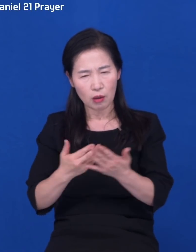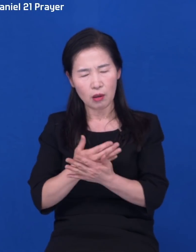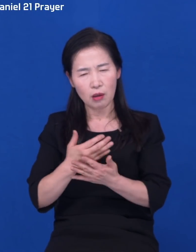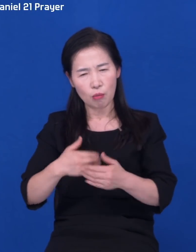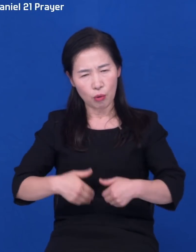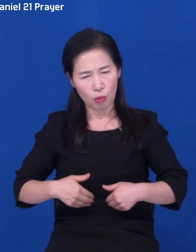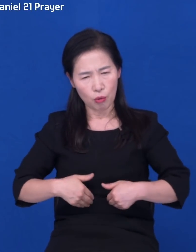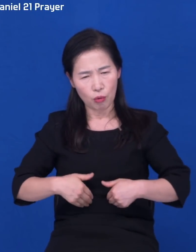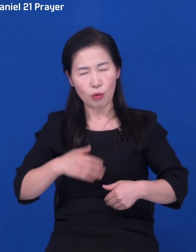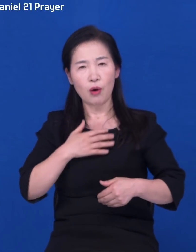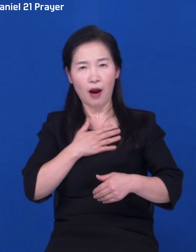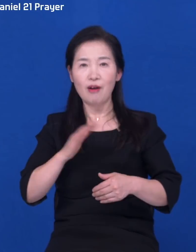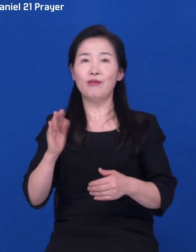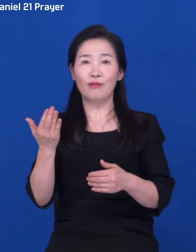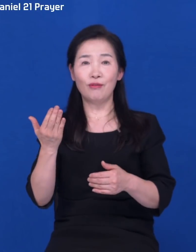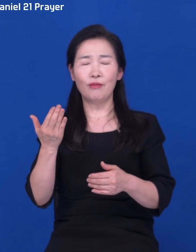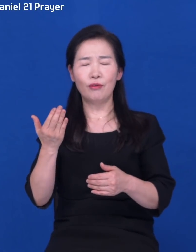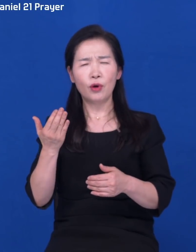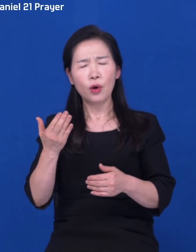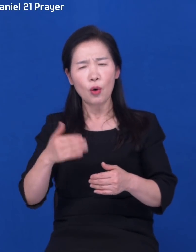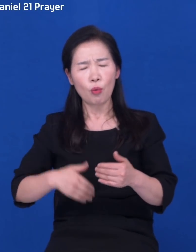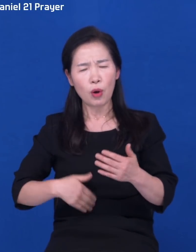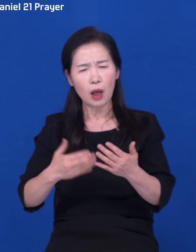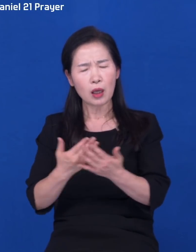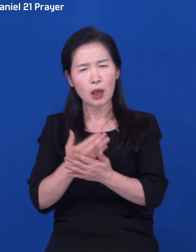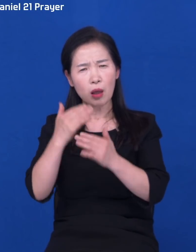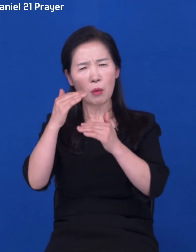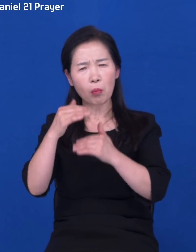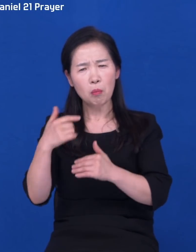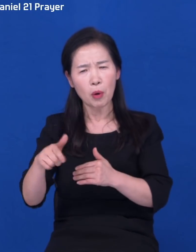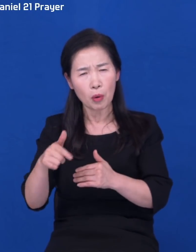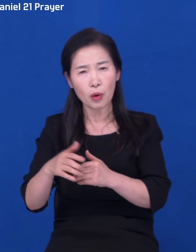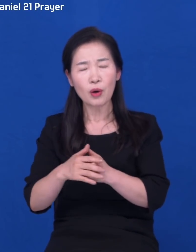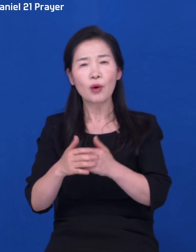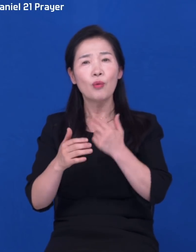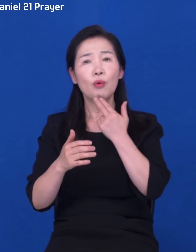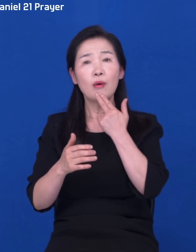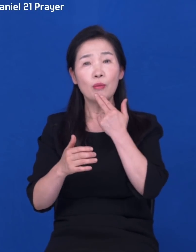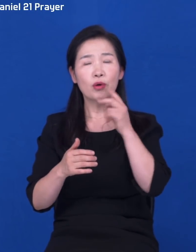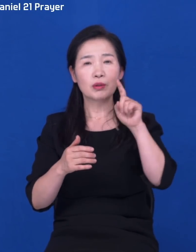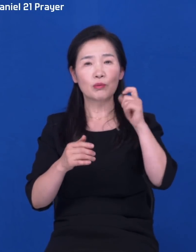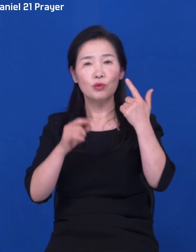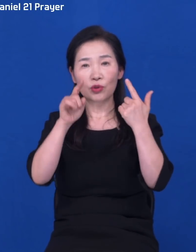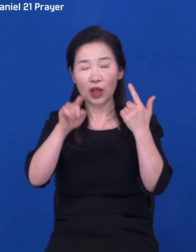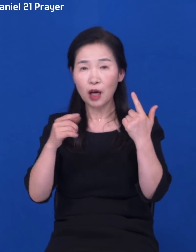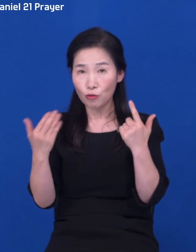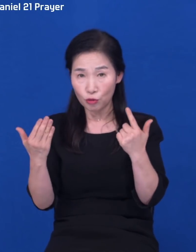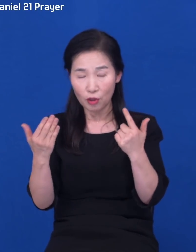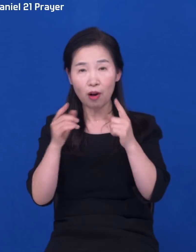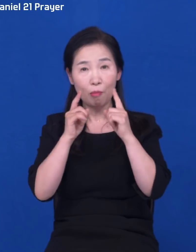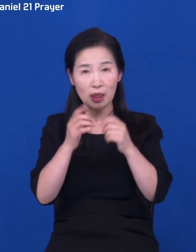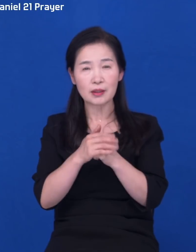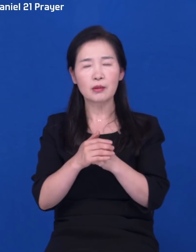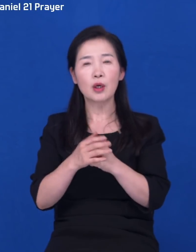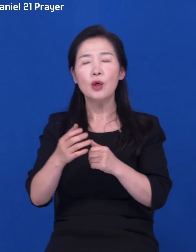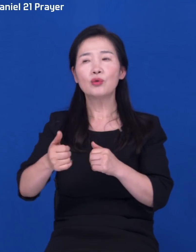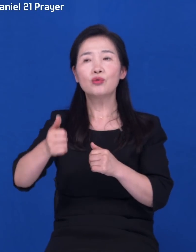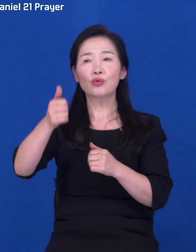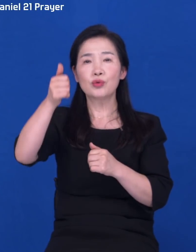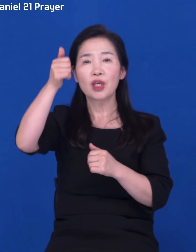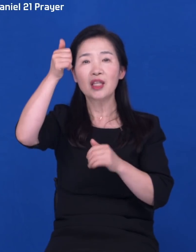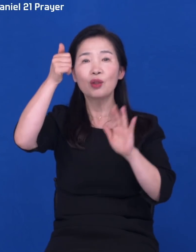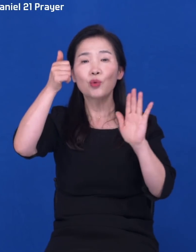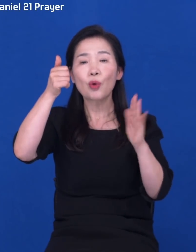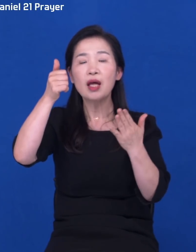잘못 살았던 걸 회개해야 되나? 그 다음 말씀에는 요한복음 16장 9절이 딱 나왔더라고요. 주인 된 죄를 회개해야